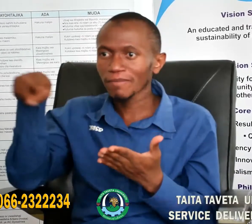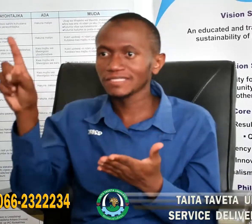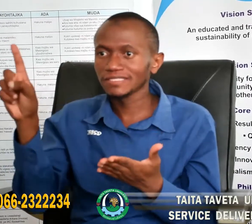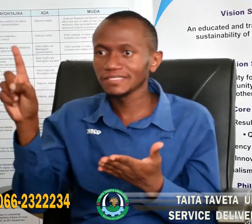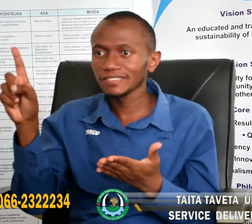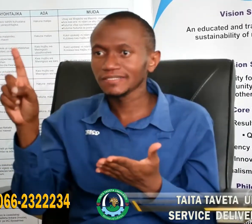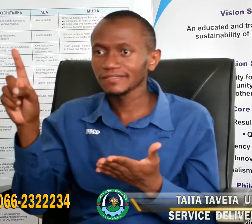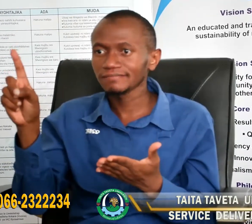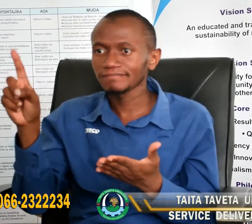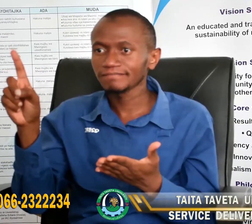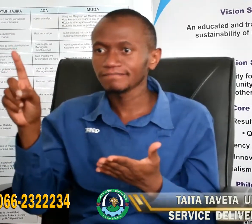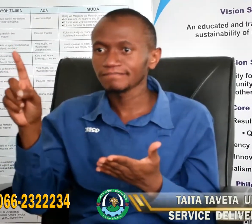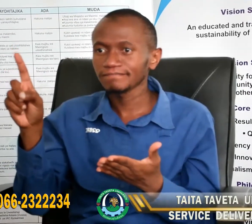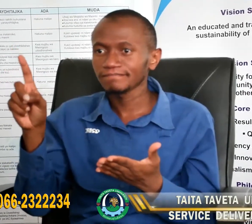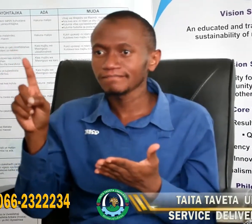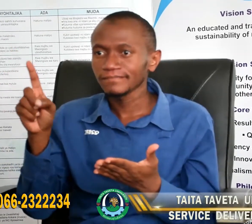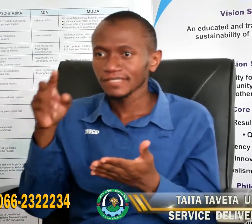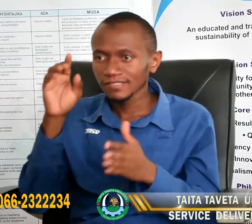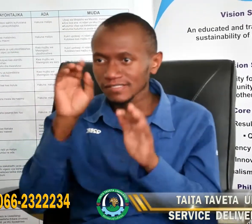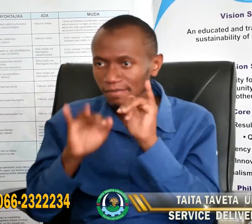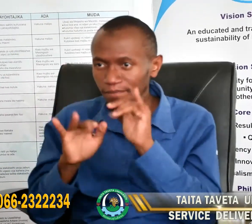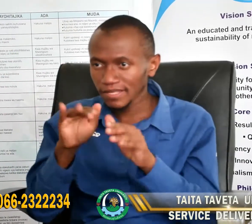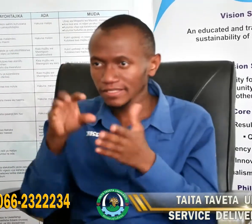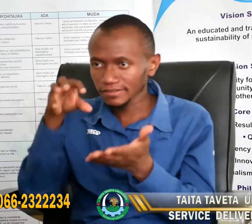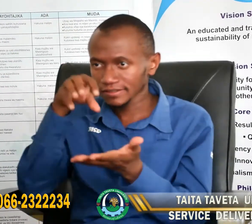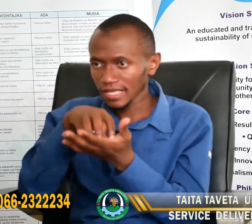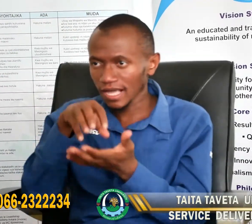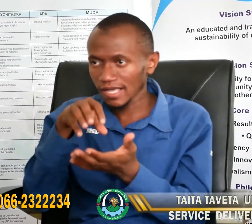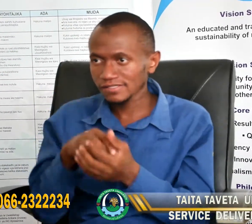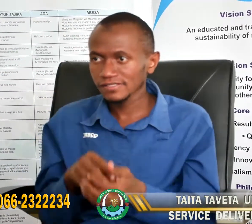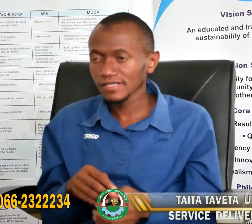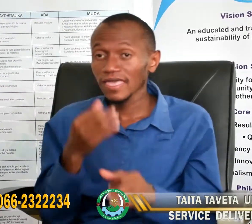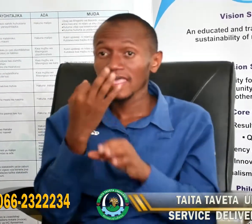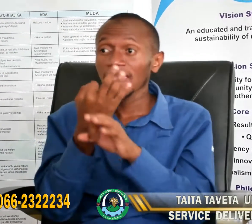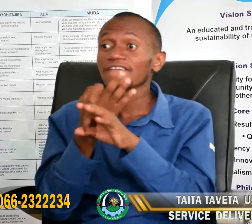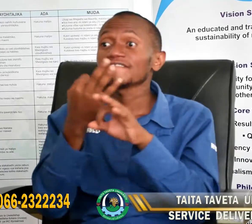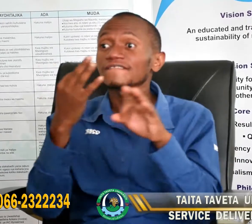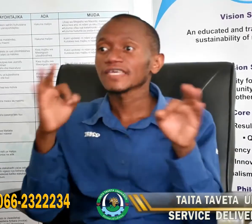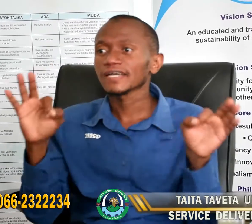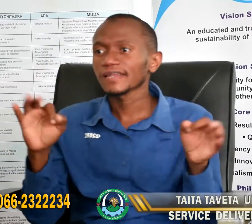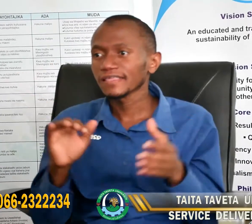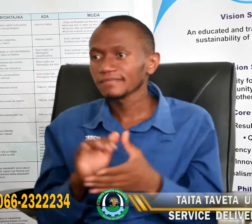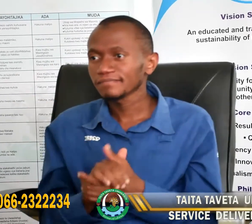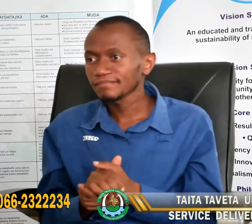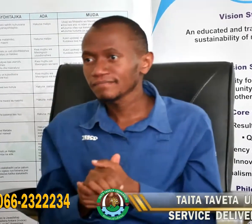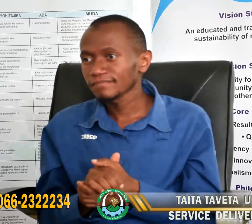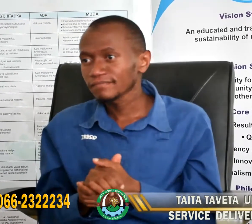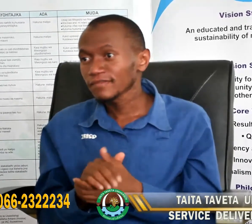saa 4 usiku. Jumamosi, saa 3 asubuhi hadi saa 11